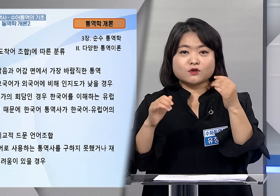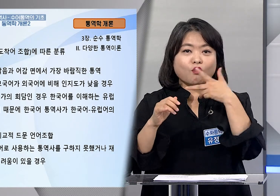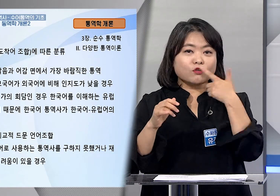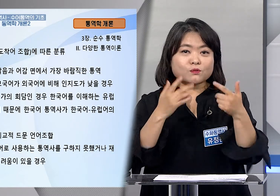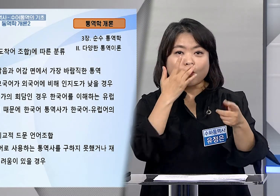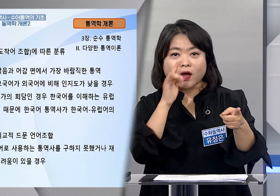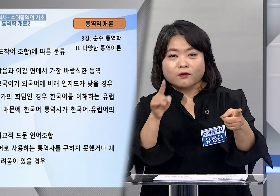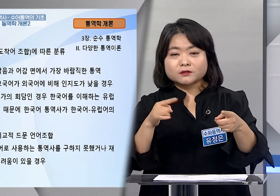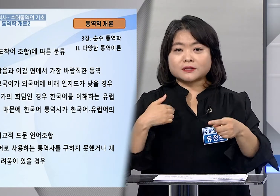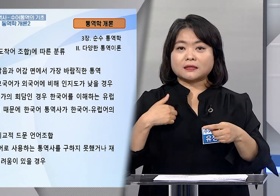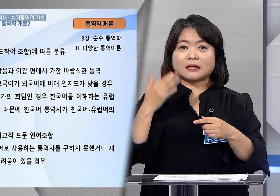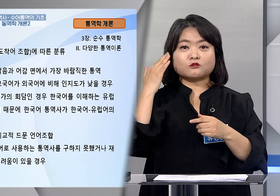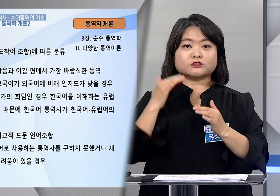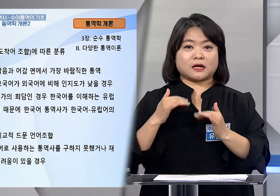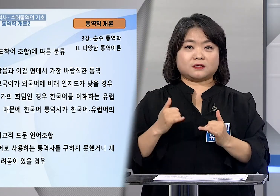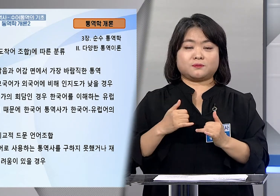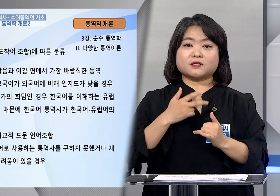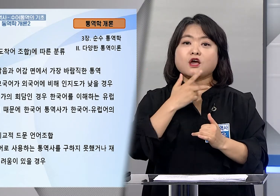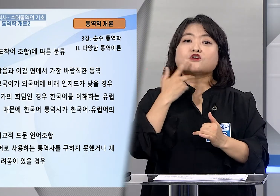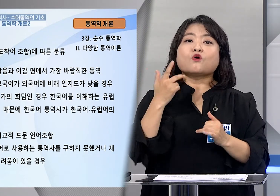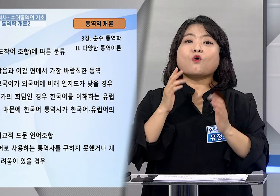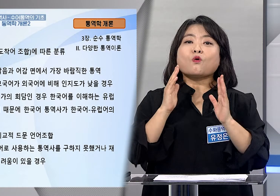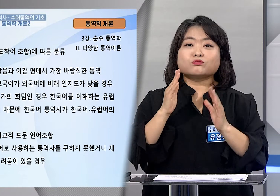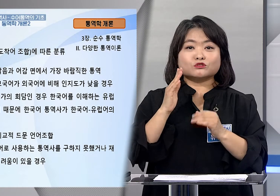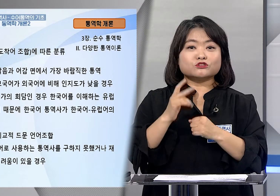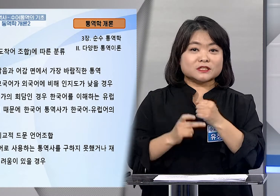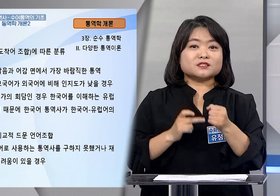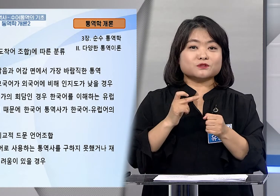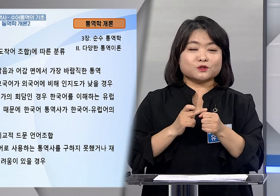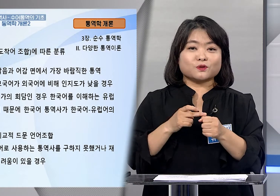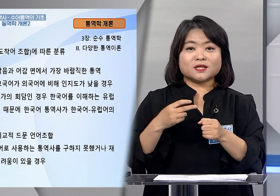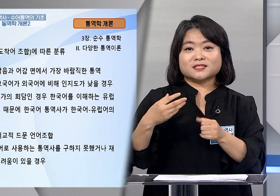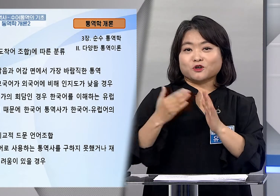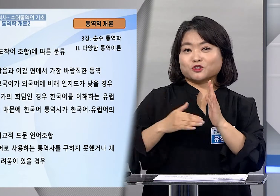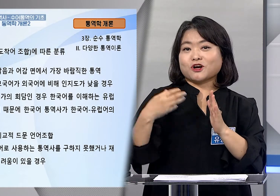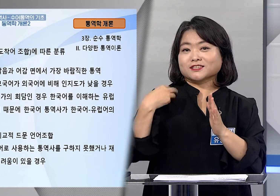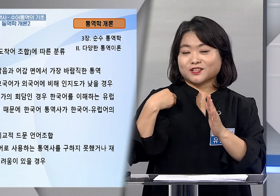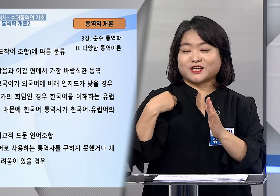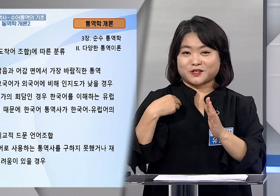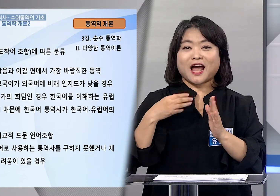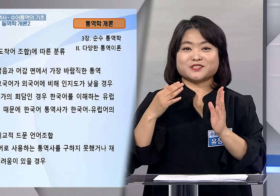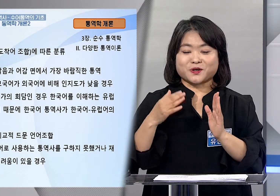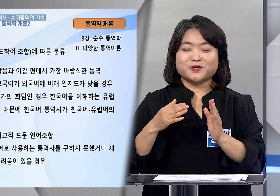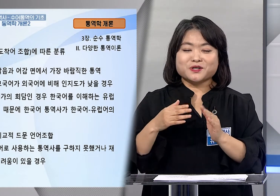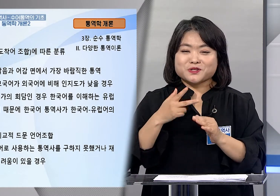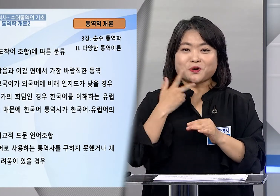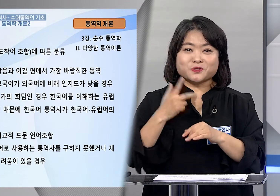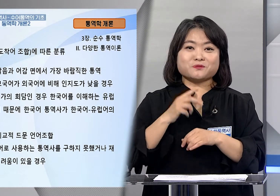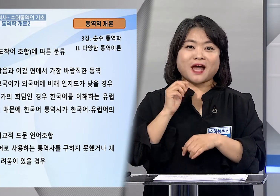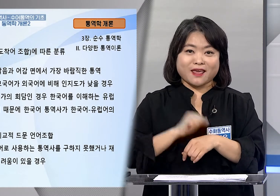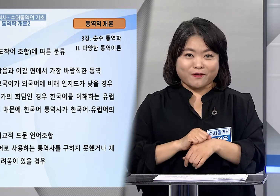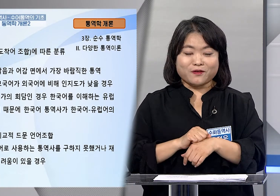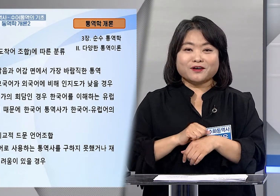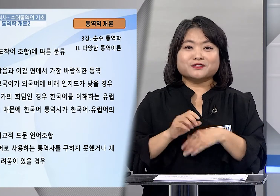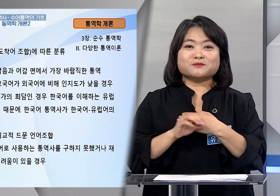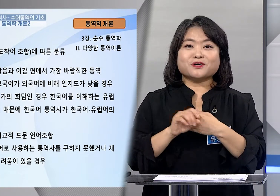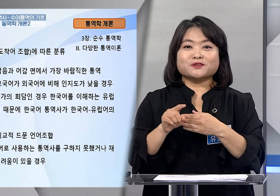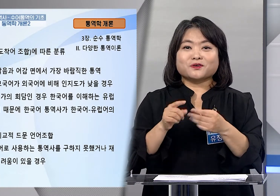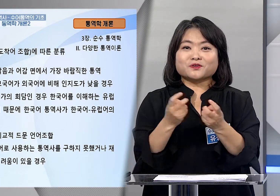영어를 몰라요. 나는 한국 사람이지만 영어 공부를 우리는 12년 동안 정규 강성에서 하죠. 영어를 좀 잘해요. 그러면 어떻게